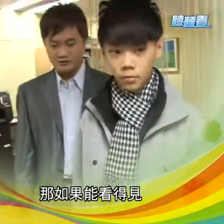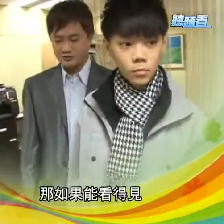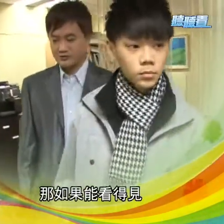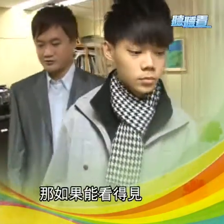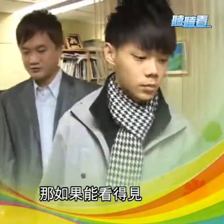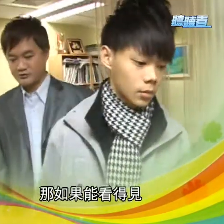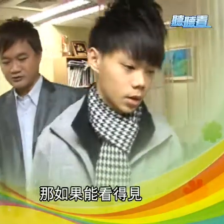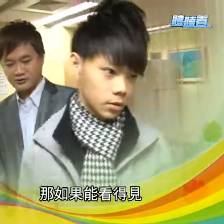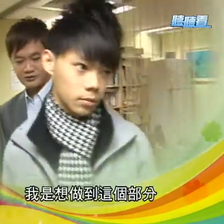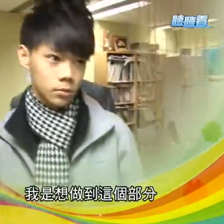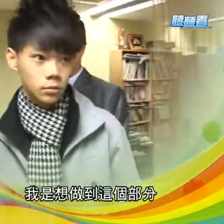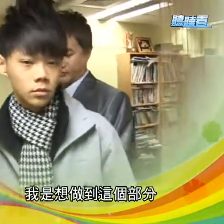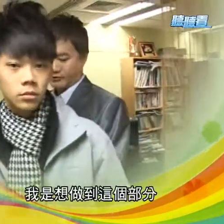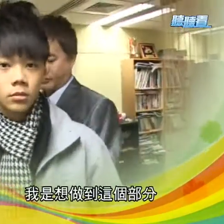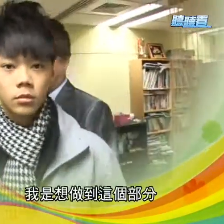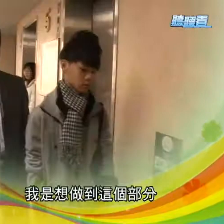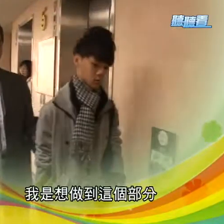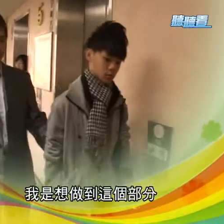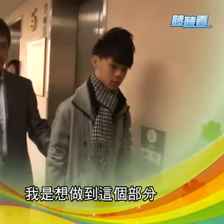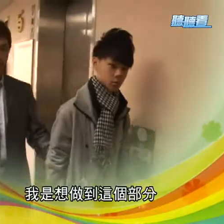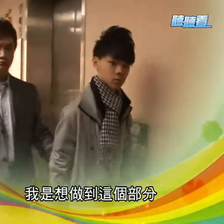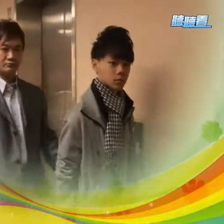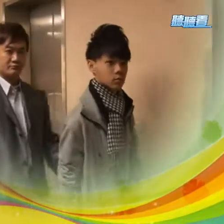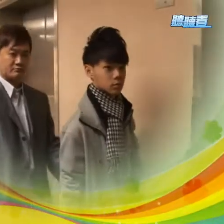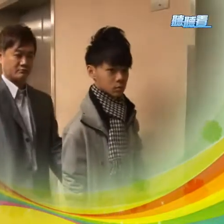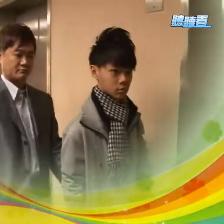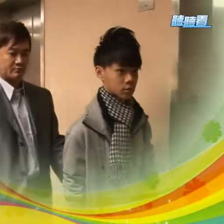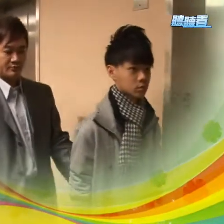见，我是想做到这个部分，好好看见。